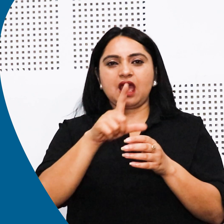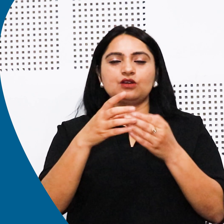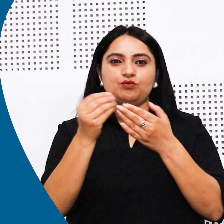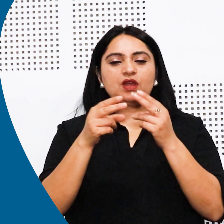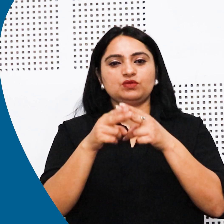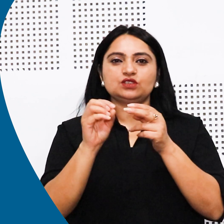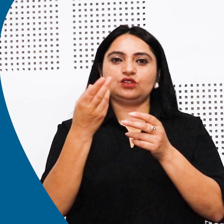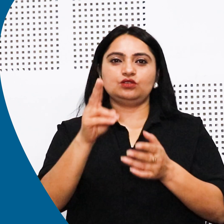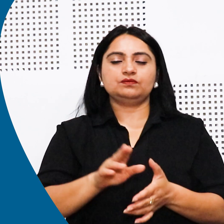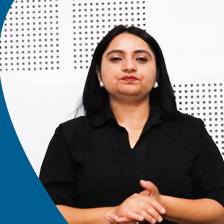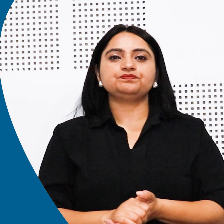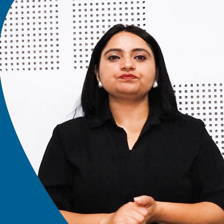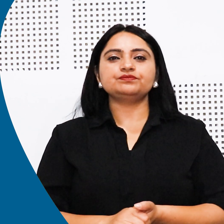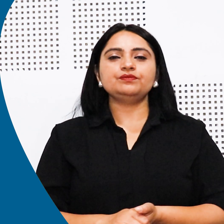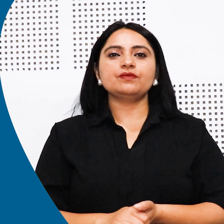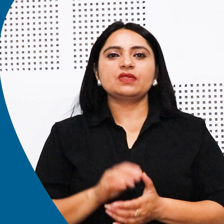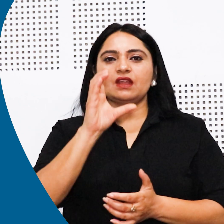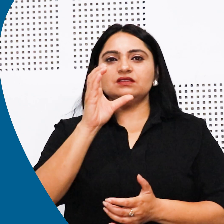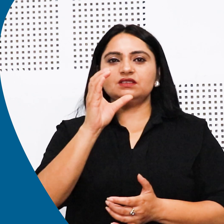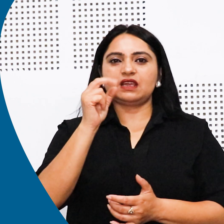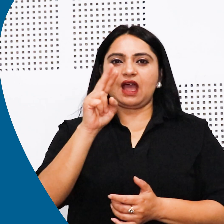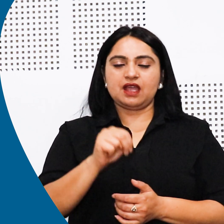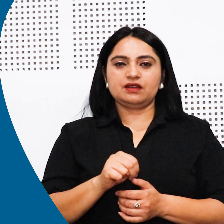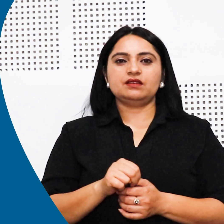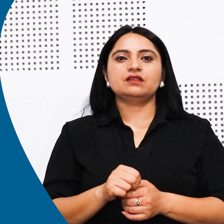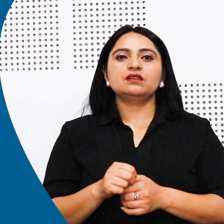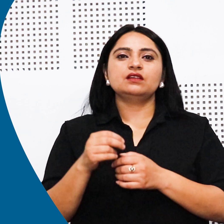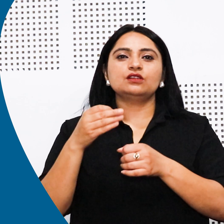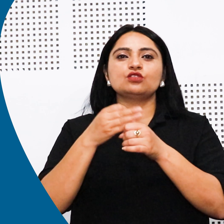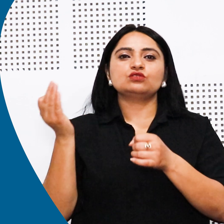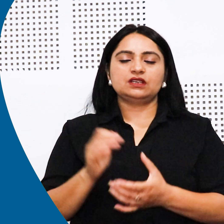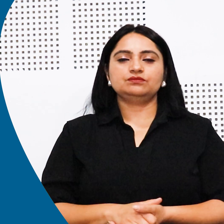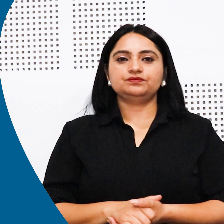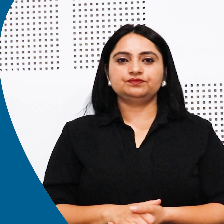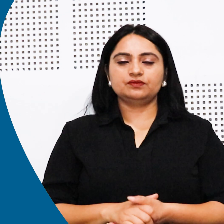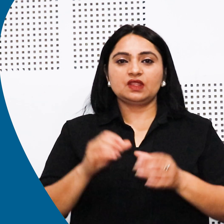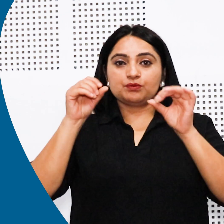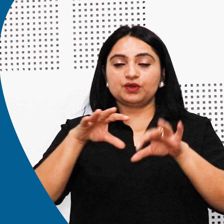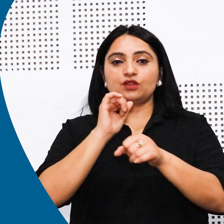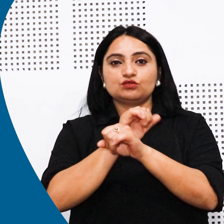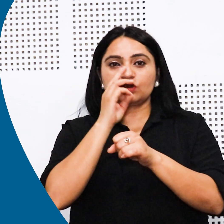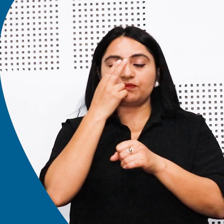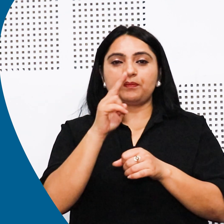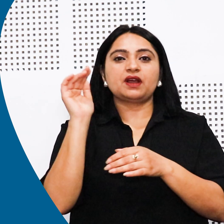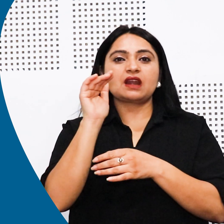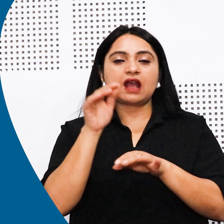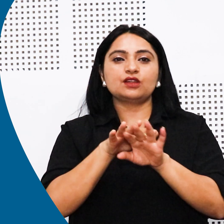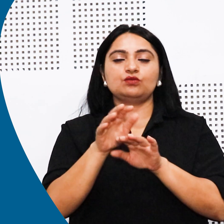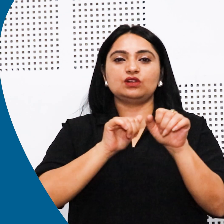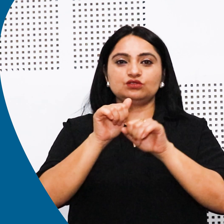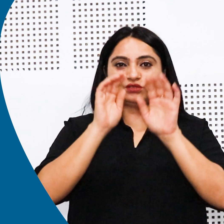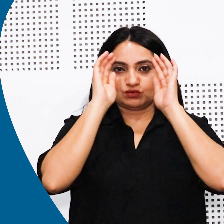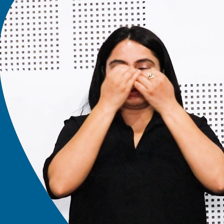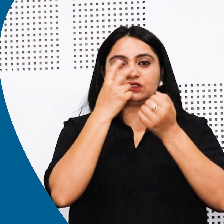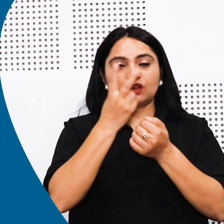बजेट दिएको थियो। विनोद महतो, CIN रेडियो स्वागतम, धनुषा। विपद जोखिममा रहेका नागरिकले जसरी